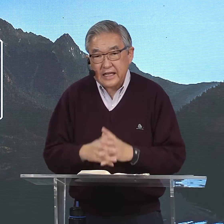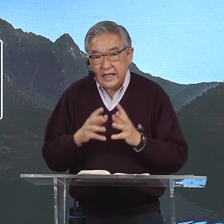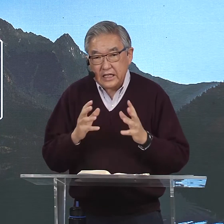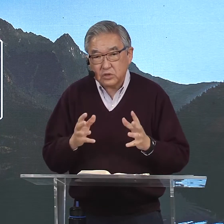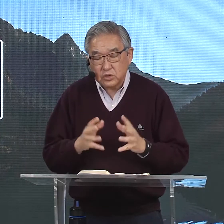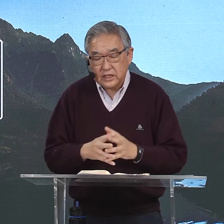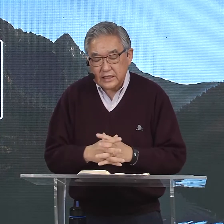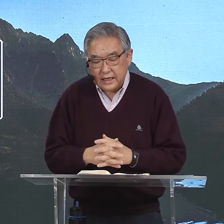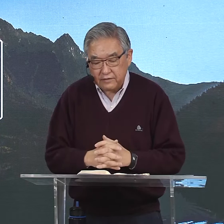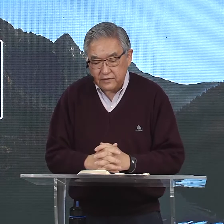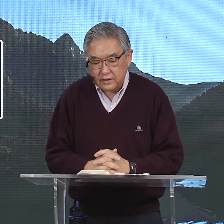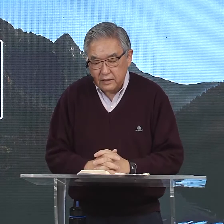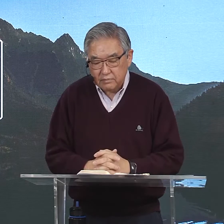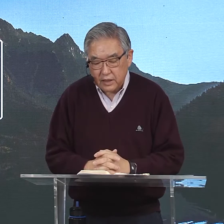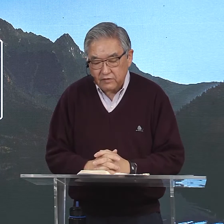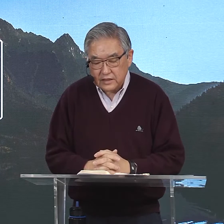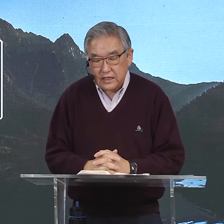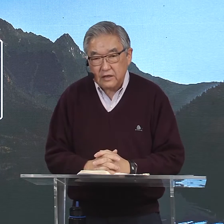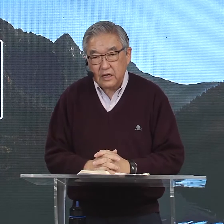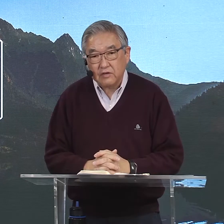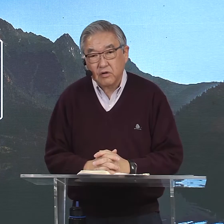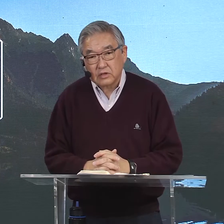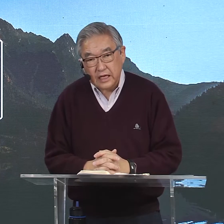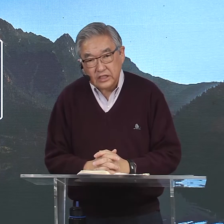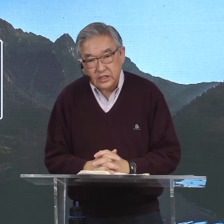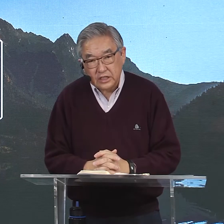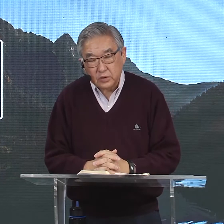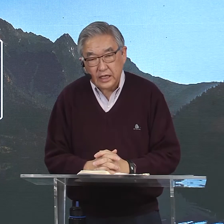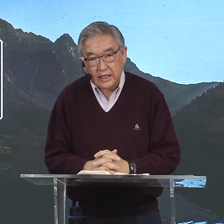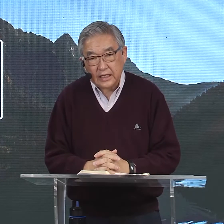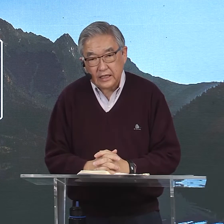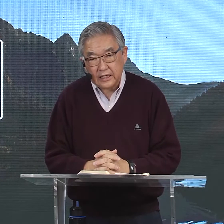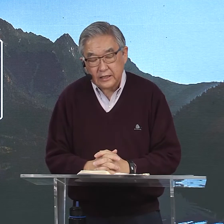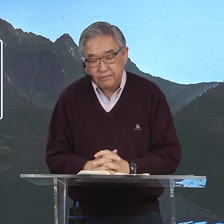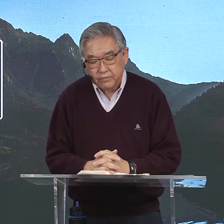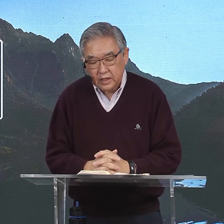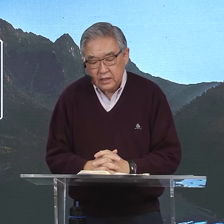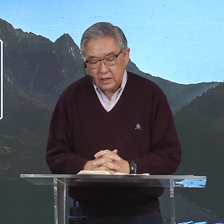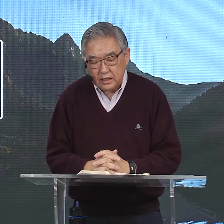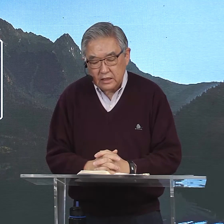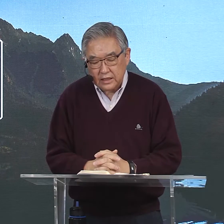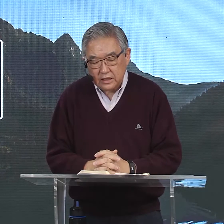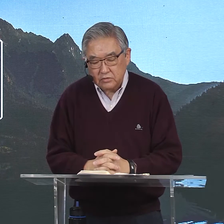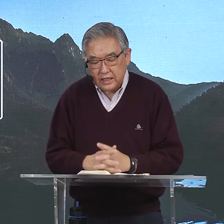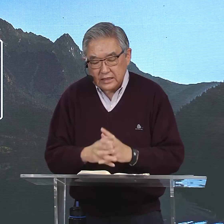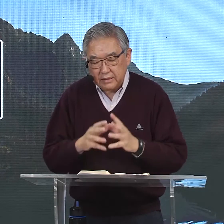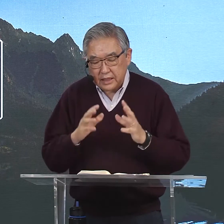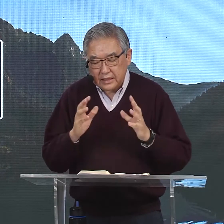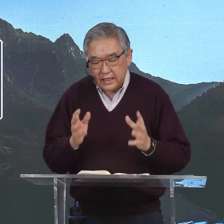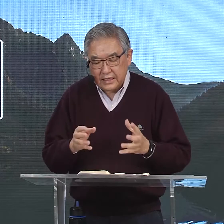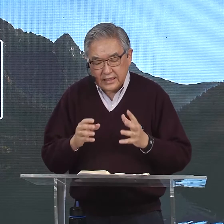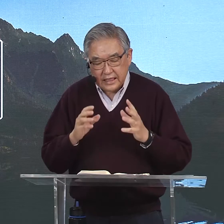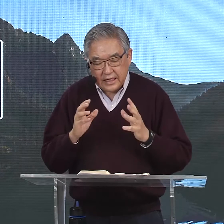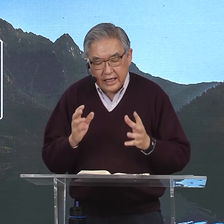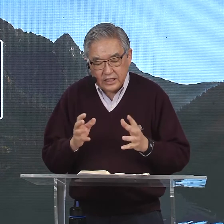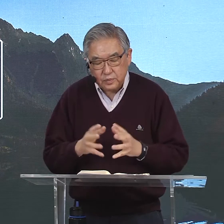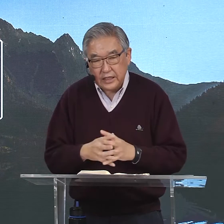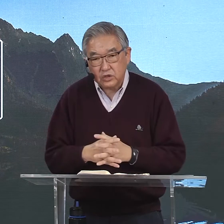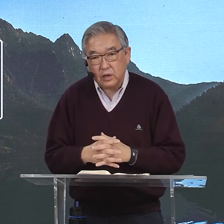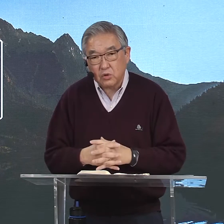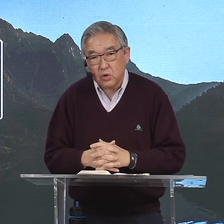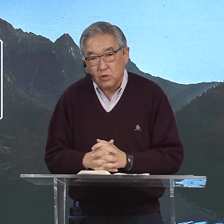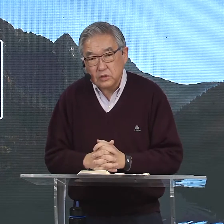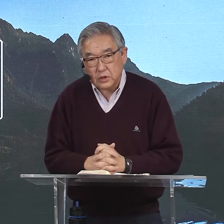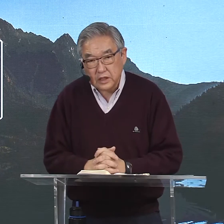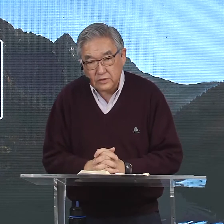aqui é a igreja hoje trava para fazer a vontade de deus aqui na terra né então nessa batalha nessa